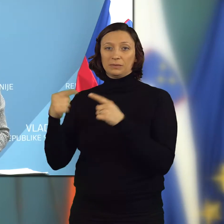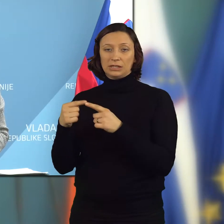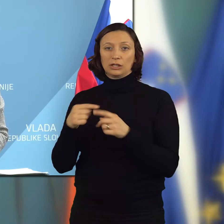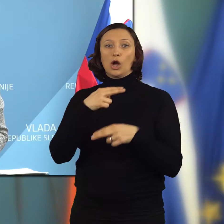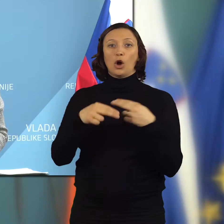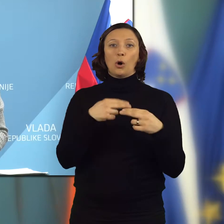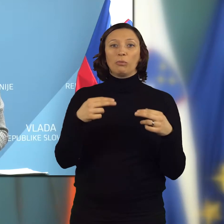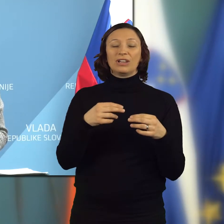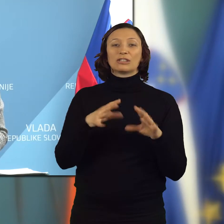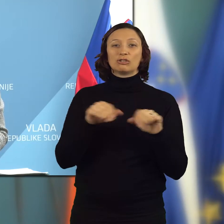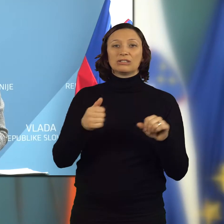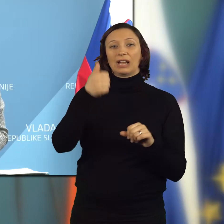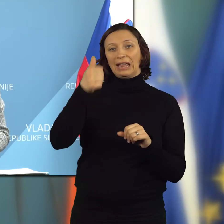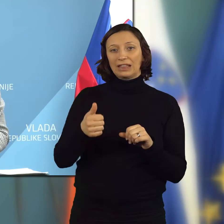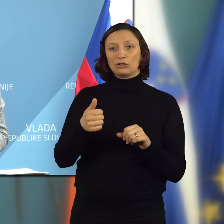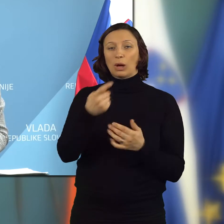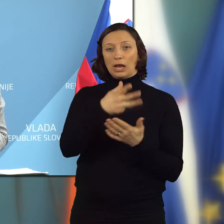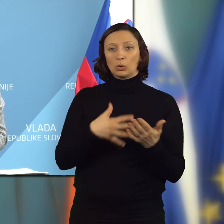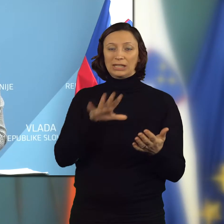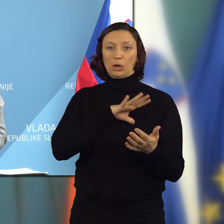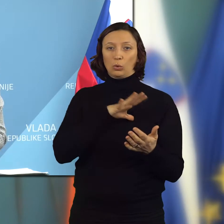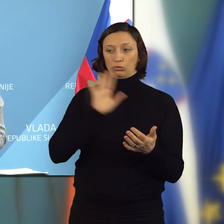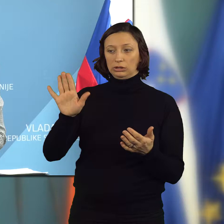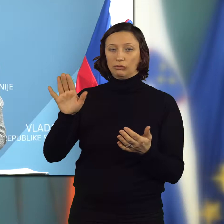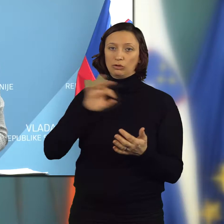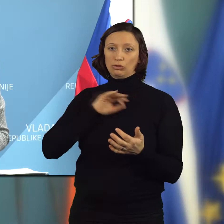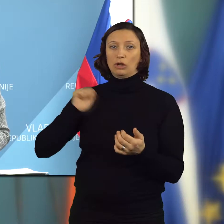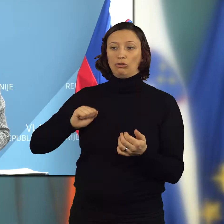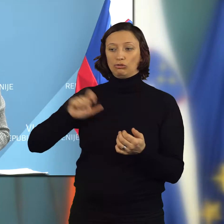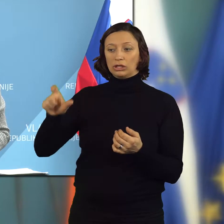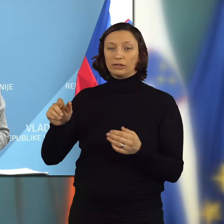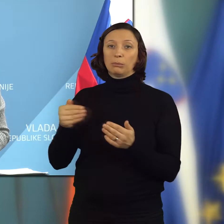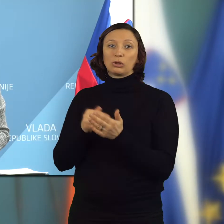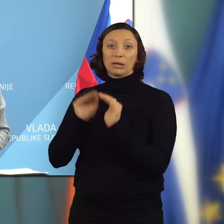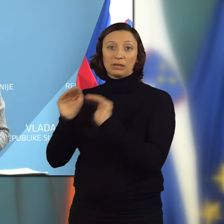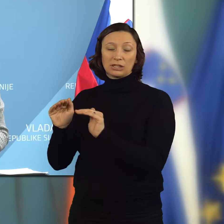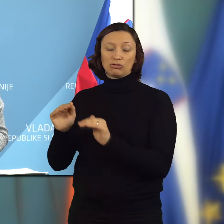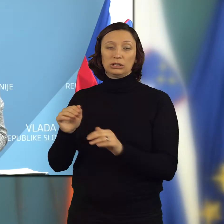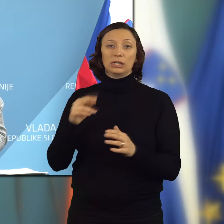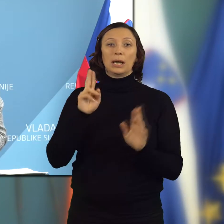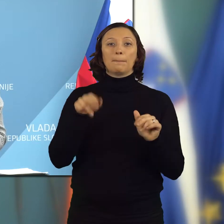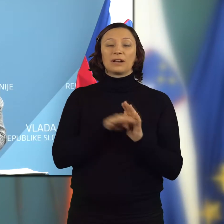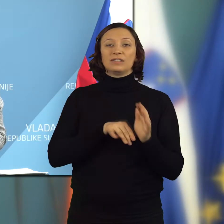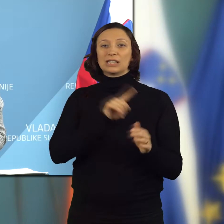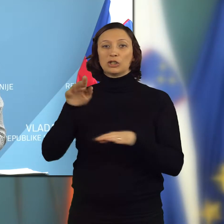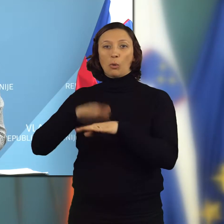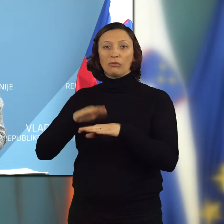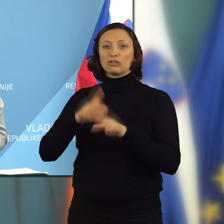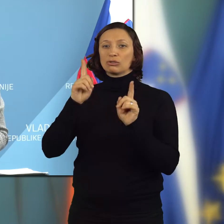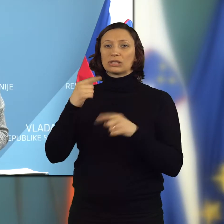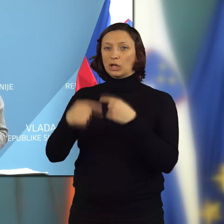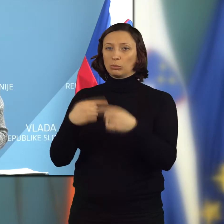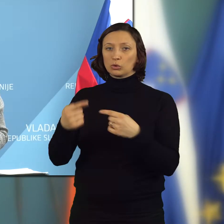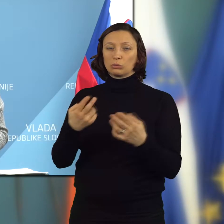stiku, obveznost izdelave individualne ocene ogroženosti žrtve in potrebe po zaščiti, pravice žrtev do obveščenosti o